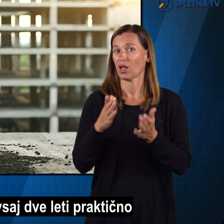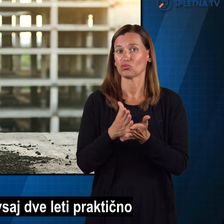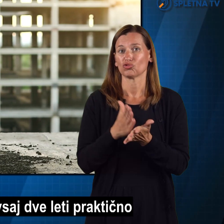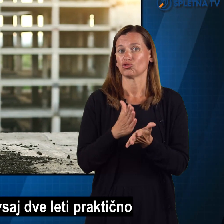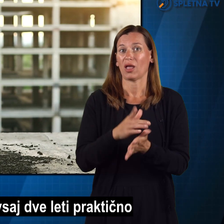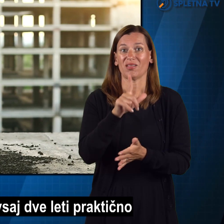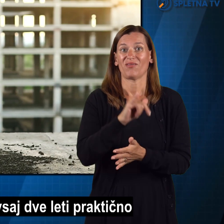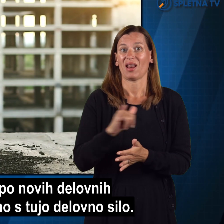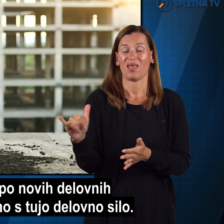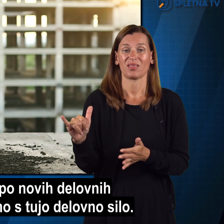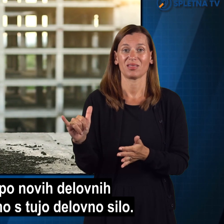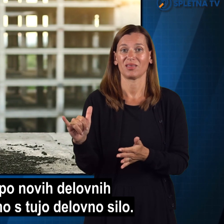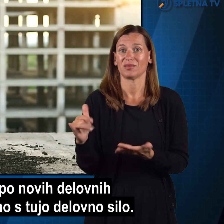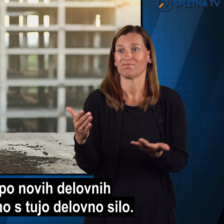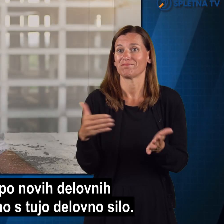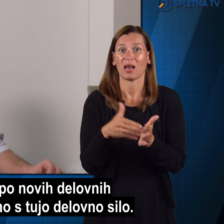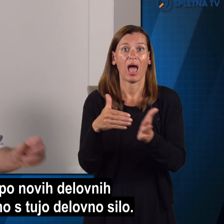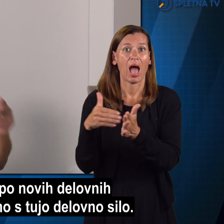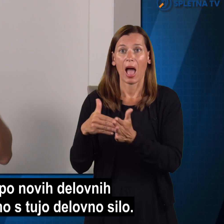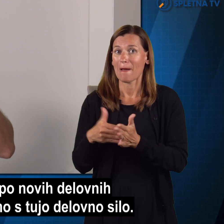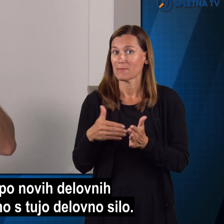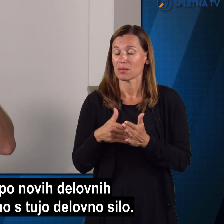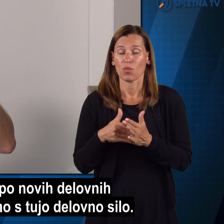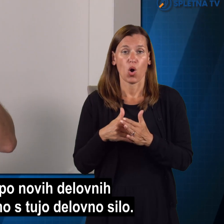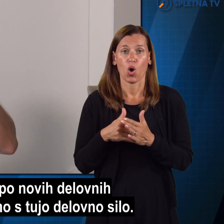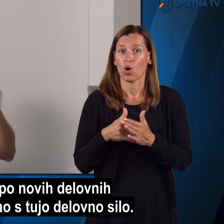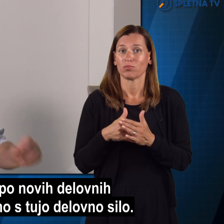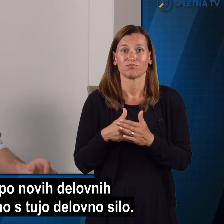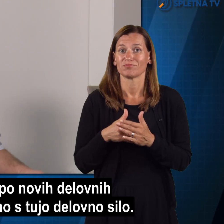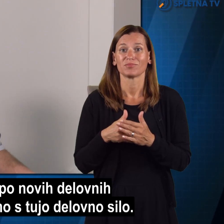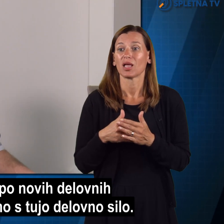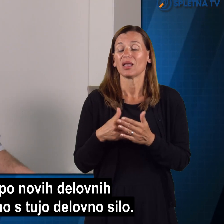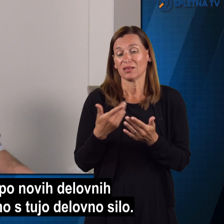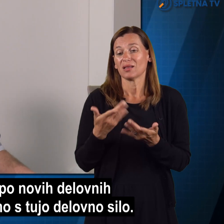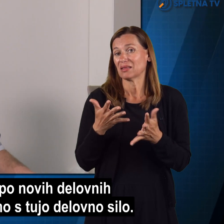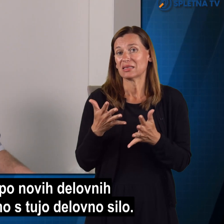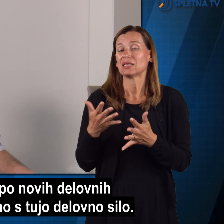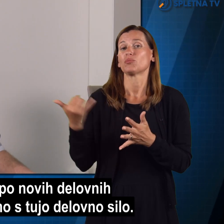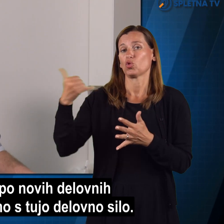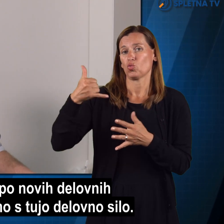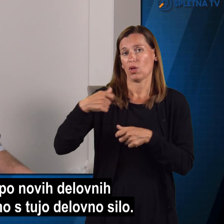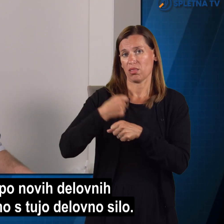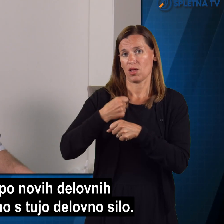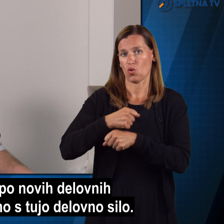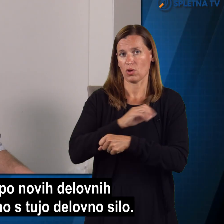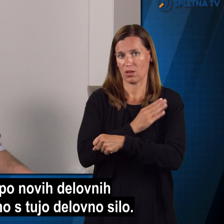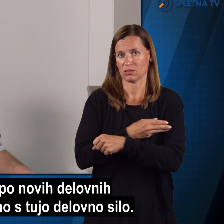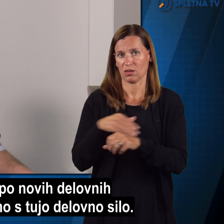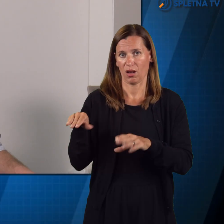2 leti praktično vse potrebe po novih delovnih mestih pokrivamo s tujo delovno silo.